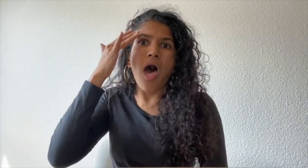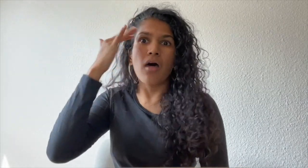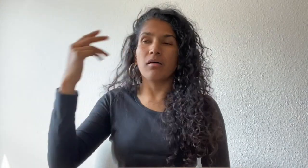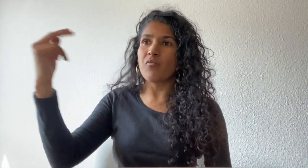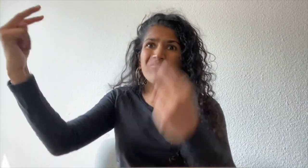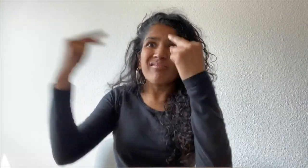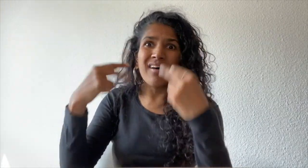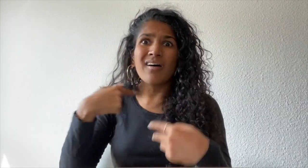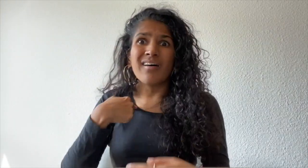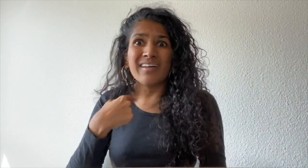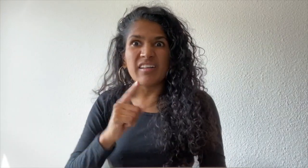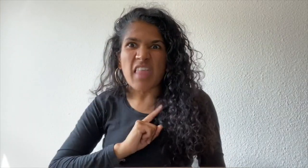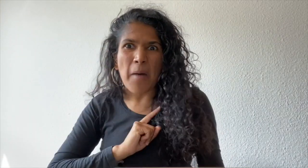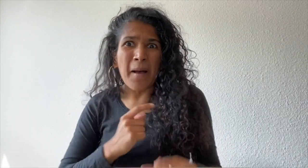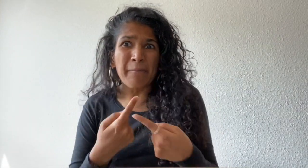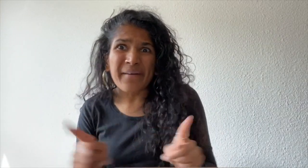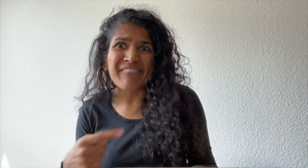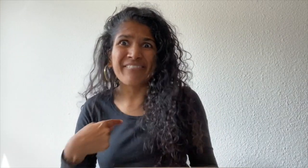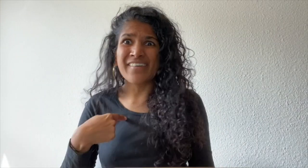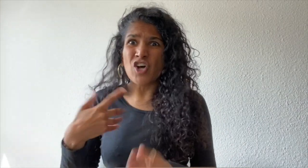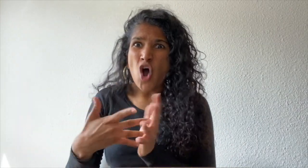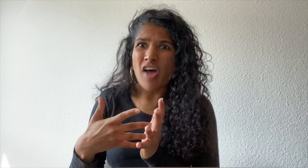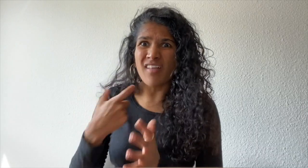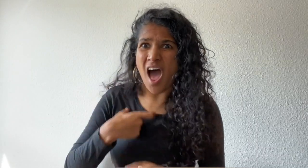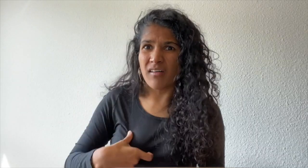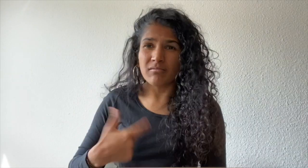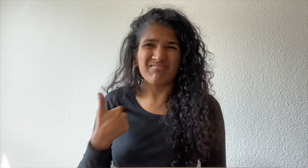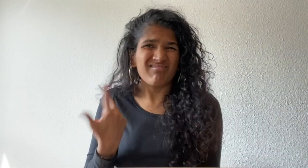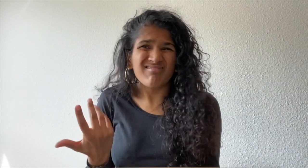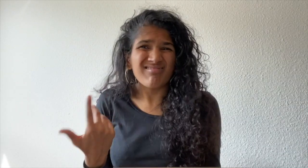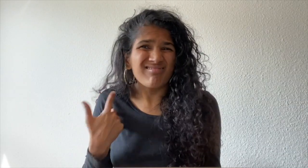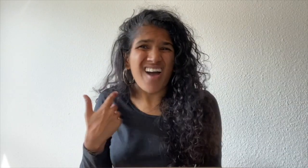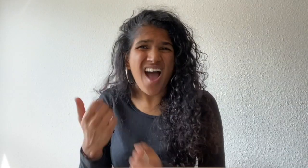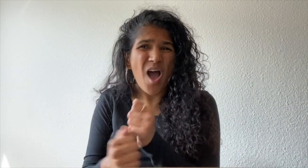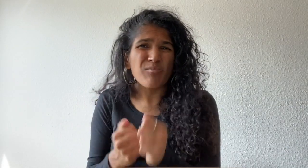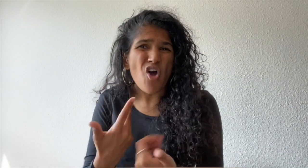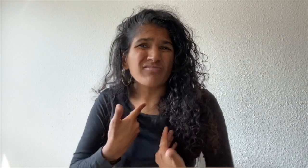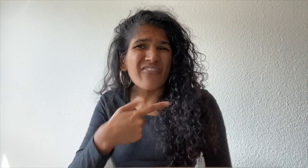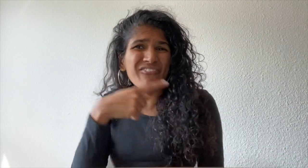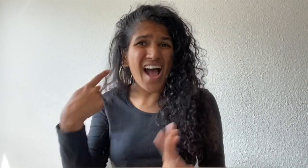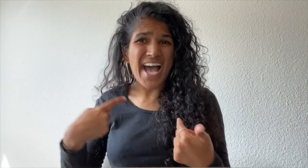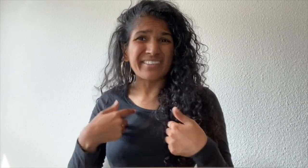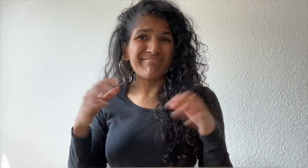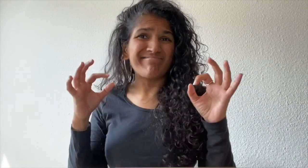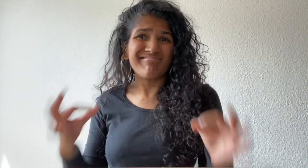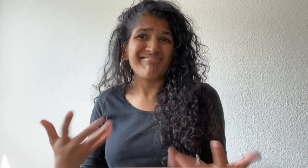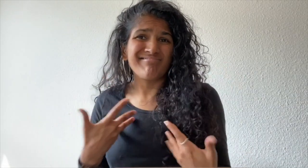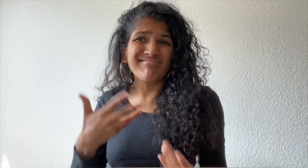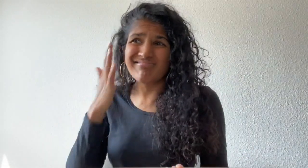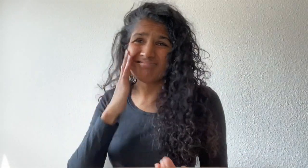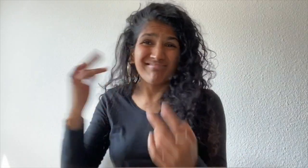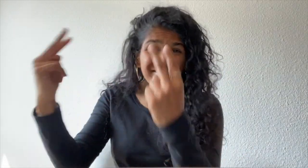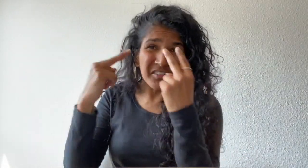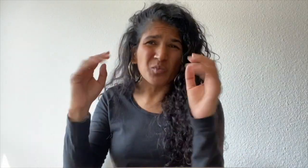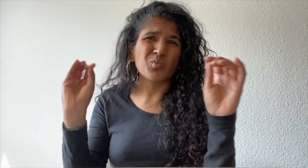Sie nehmen sich ganz selbstverständlich als natürliche Bürger ihres Landes wahr, werden weder